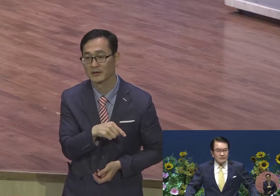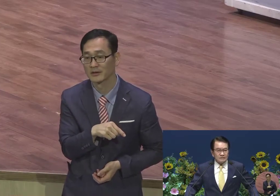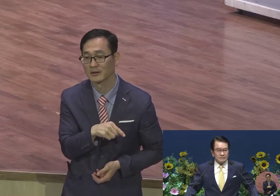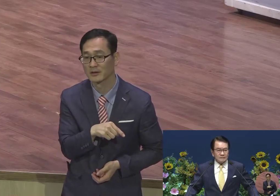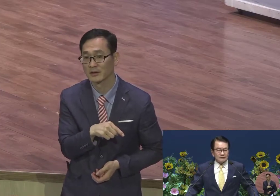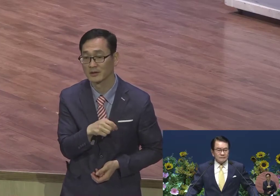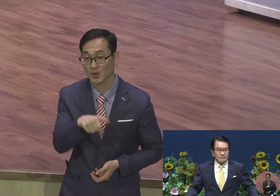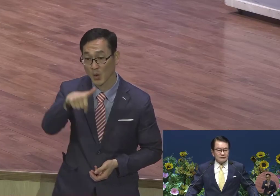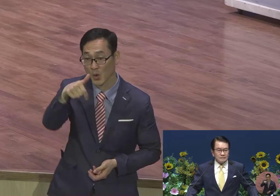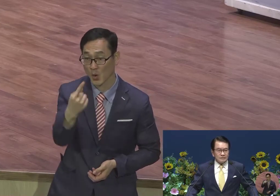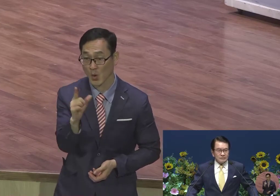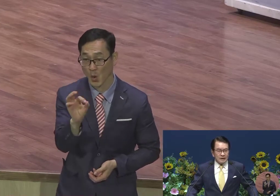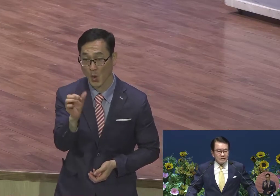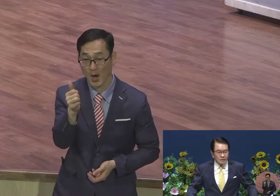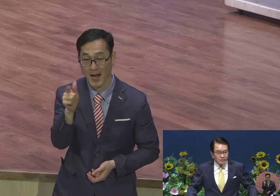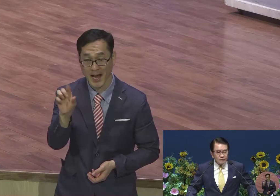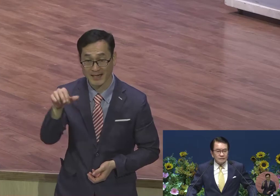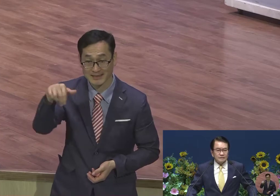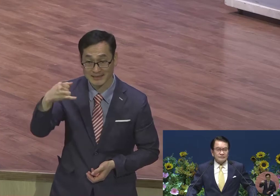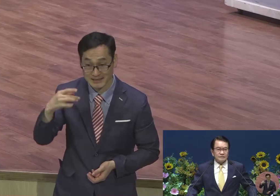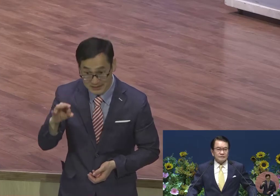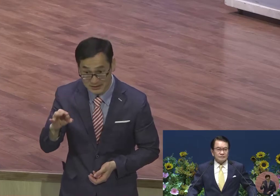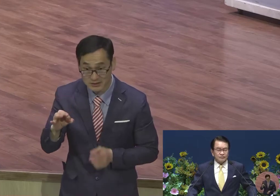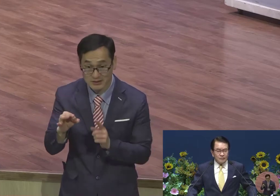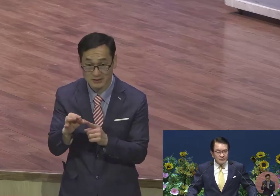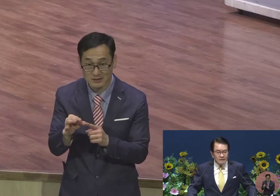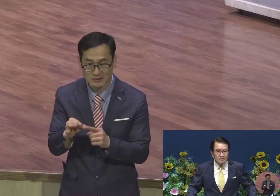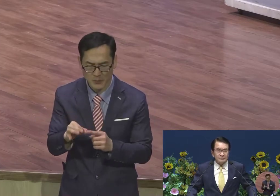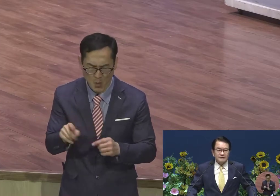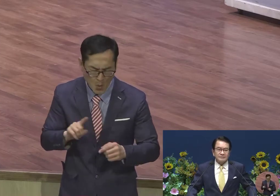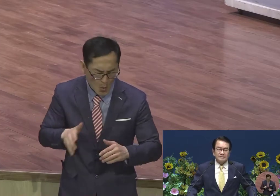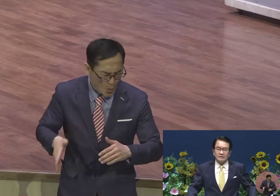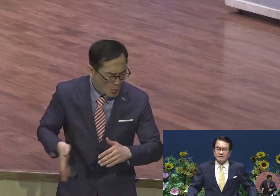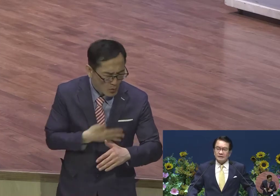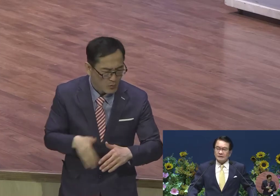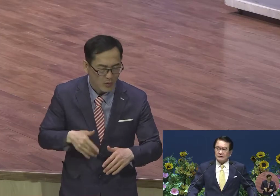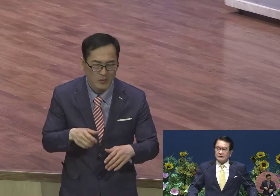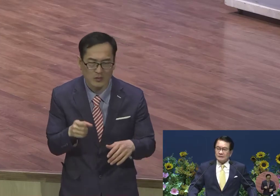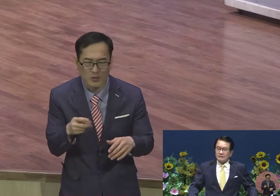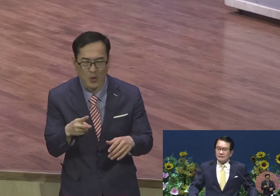공황증 대인공포증 볼면증